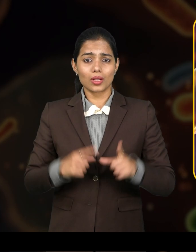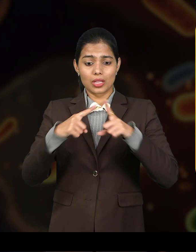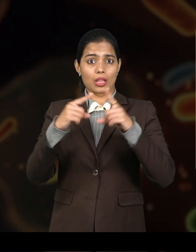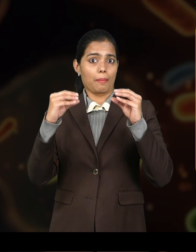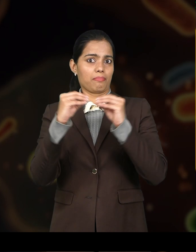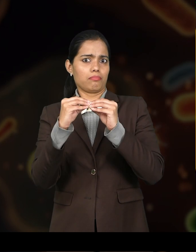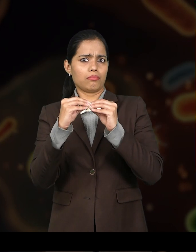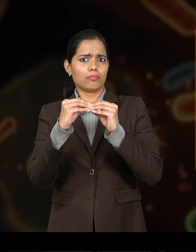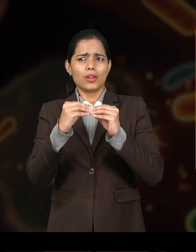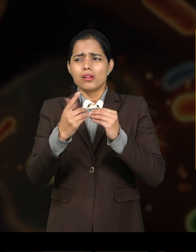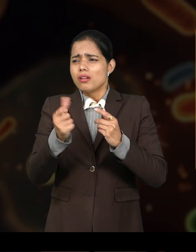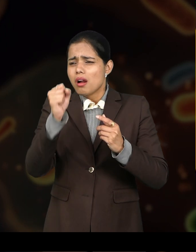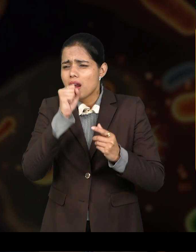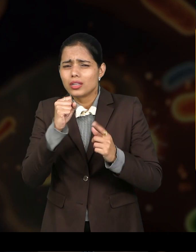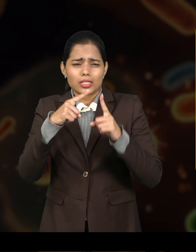तपेदिक,